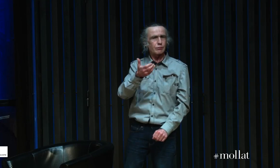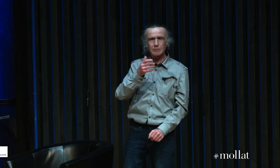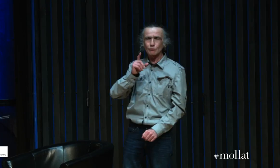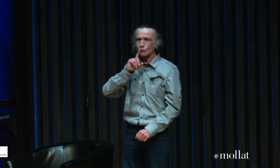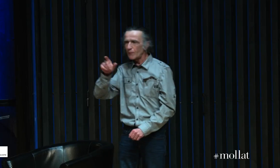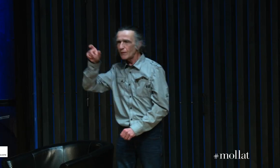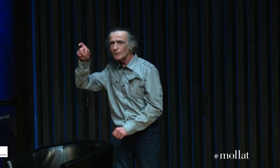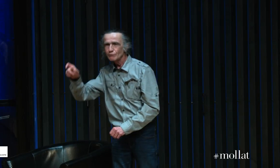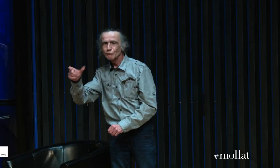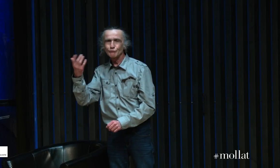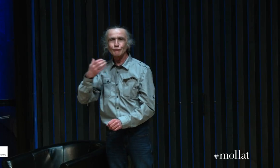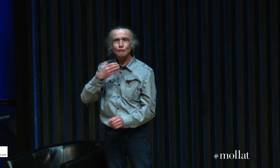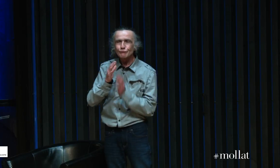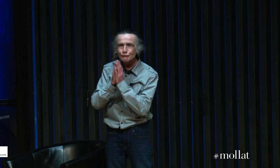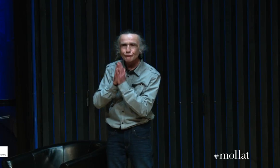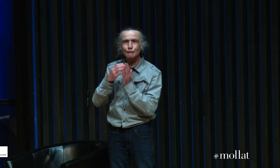1752, mais c'est vrai que c'était